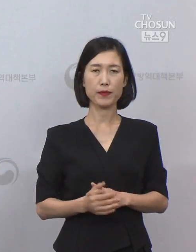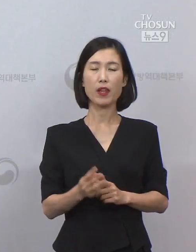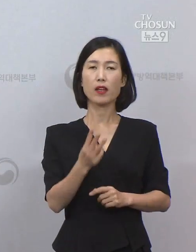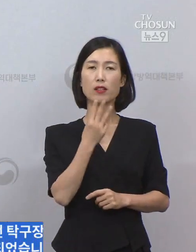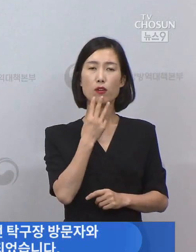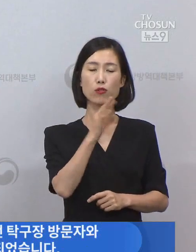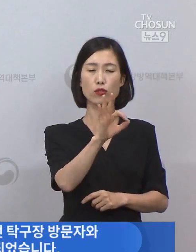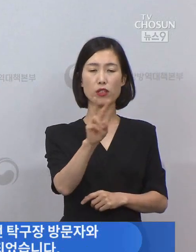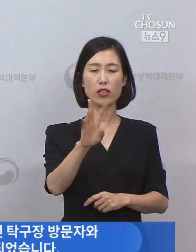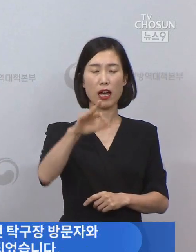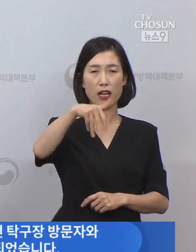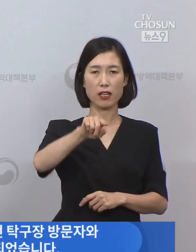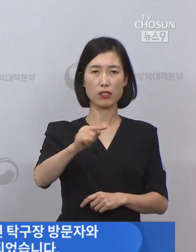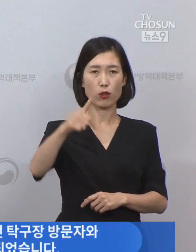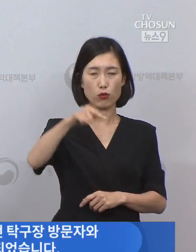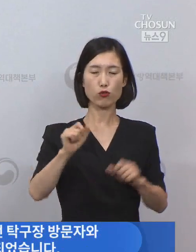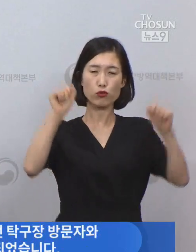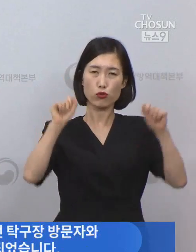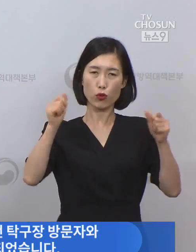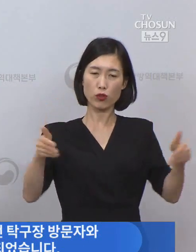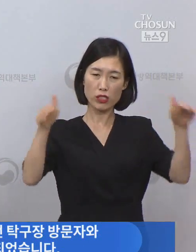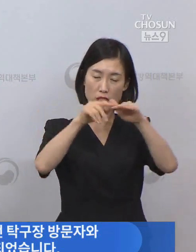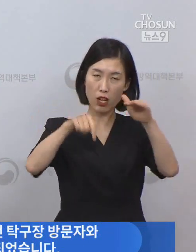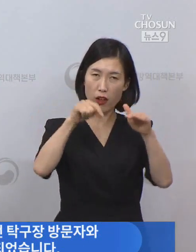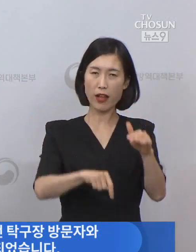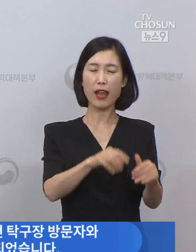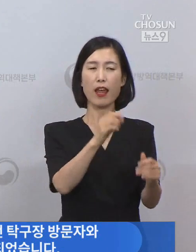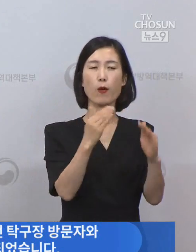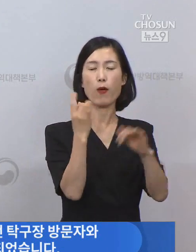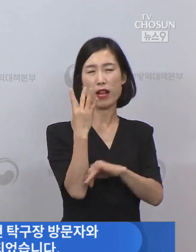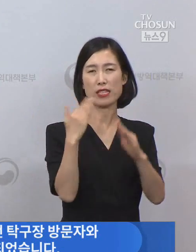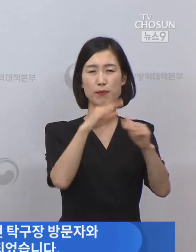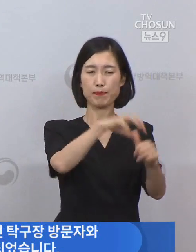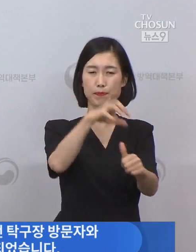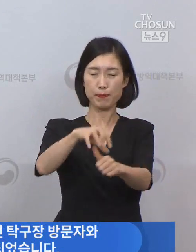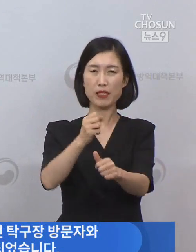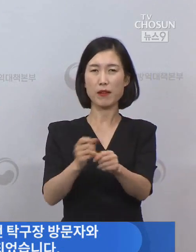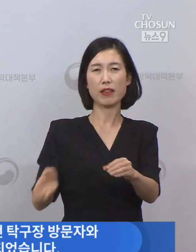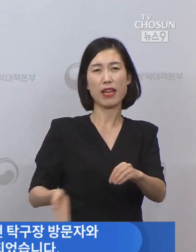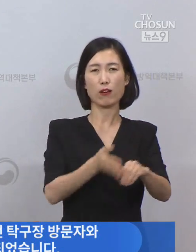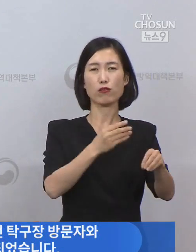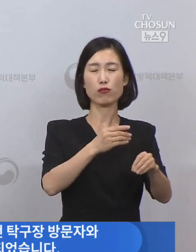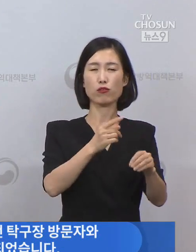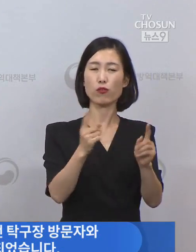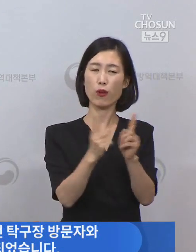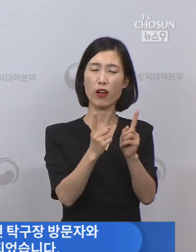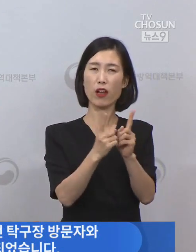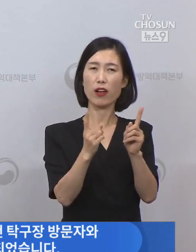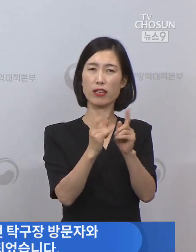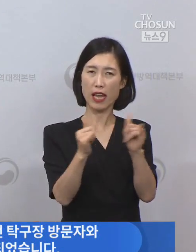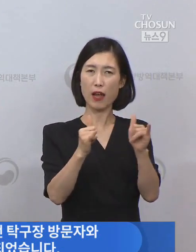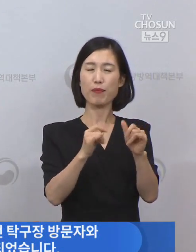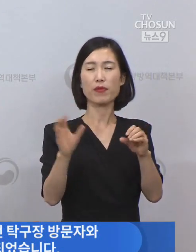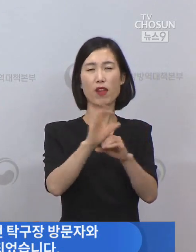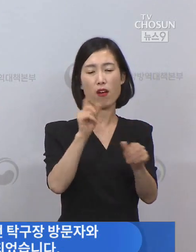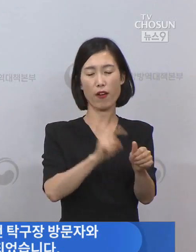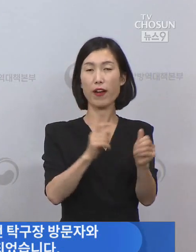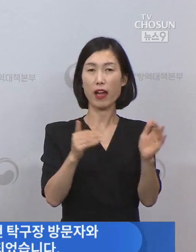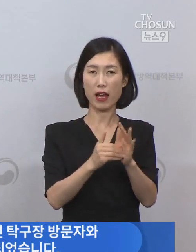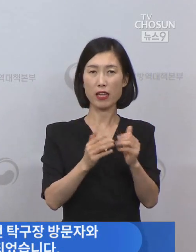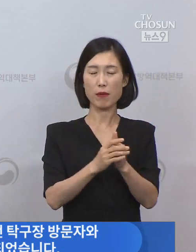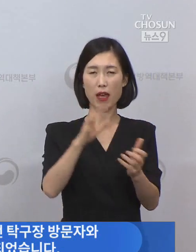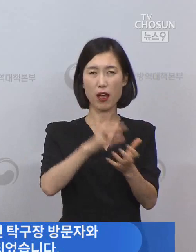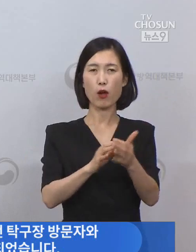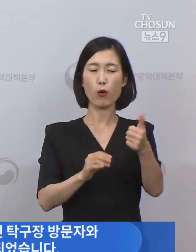서울 양천구 운동시설 관련하여서는 격리 중이던 탁구장 방문자와 접촉자 3명이 추가로 확진되어